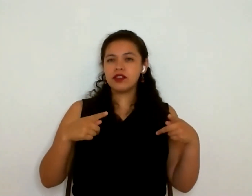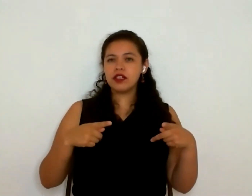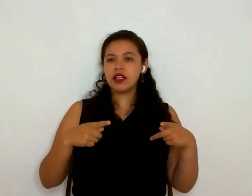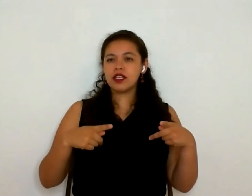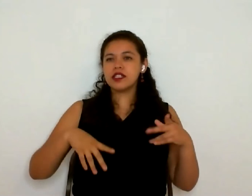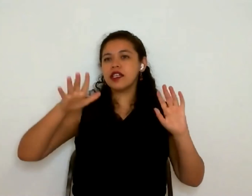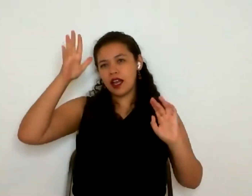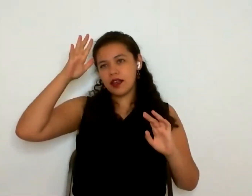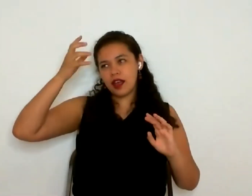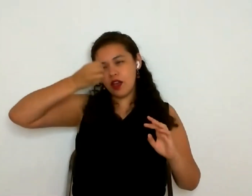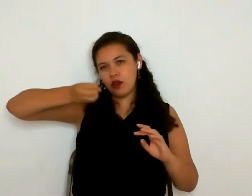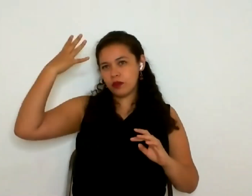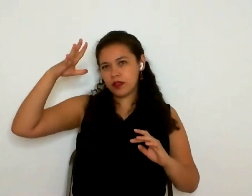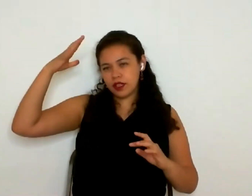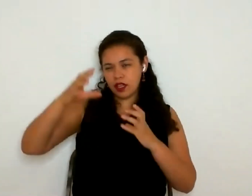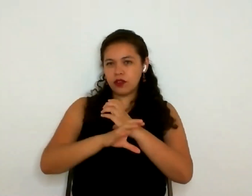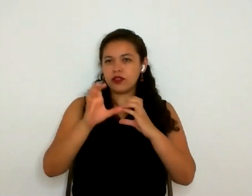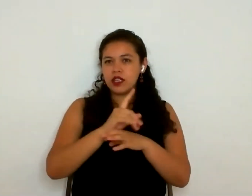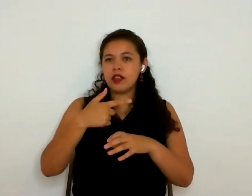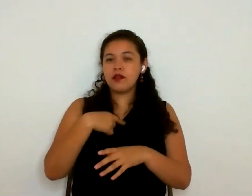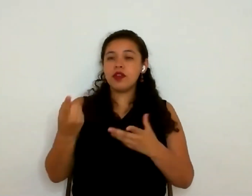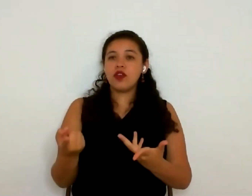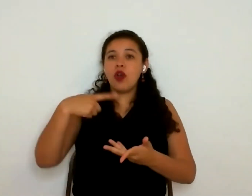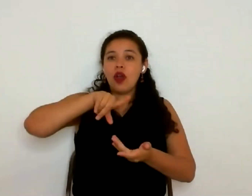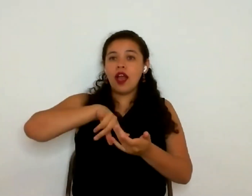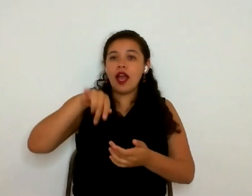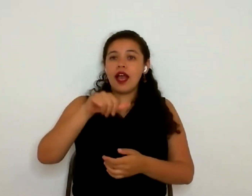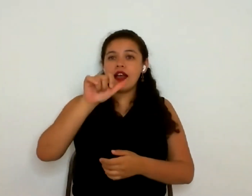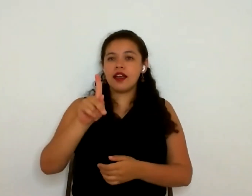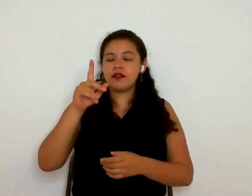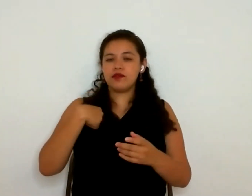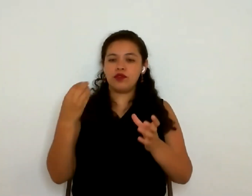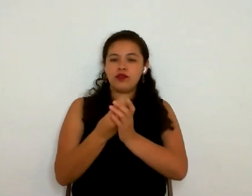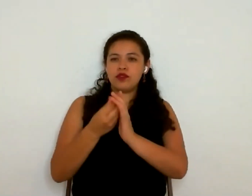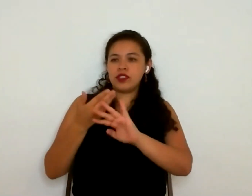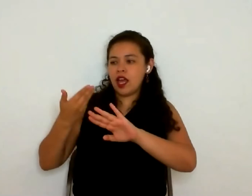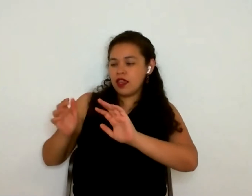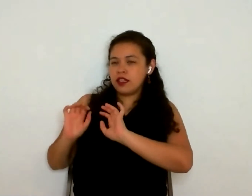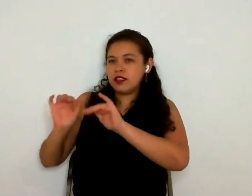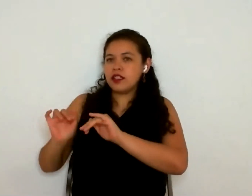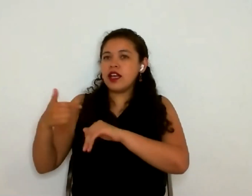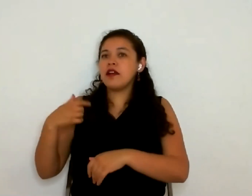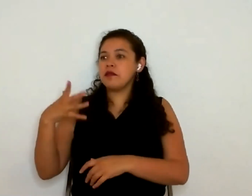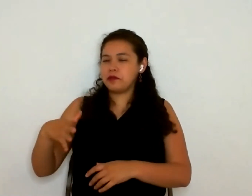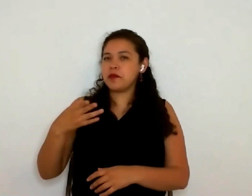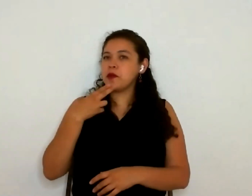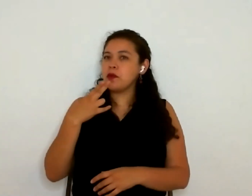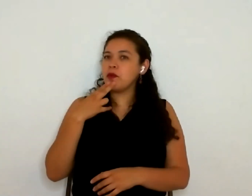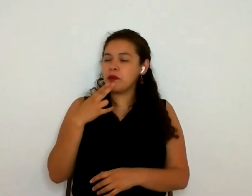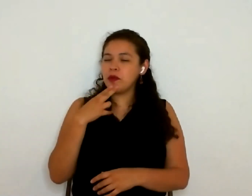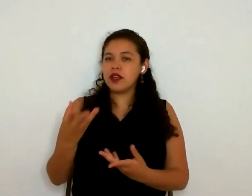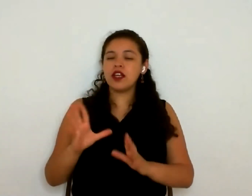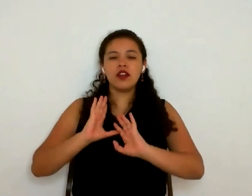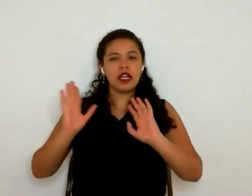me han funcionado mucho los cursos que he tomado aquí en laja y mi intención es este aunque ya lo tenemos y ya lo